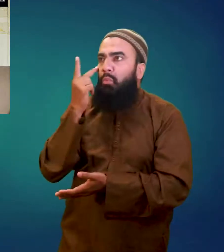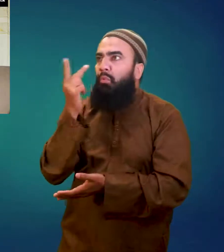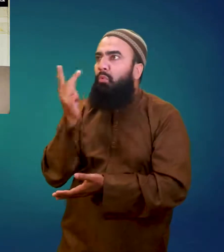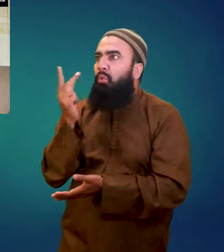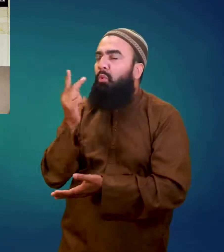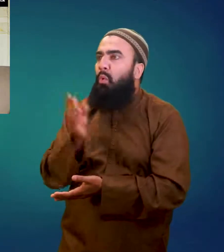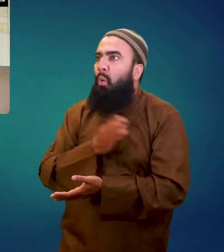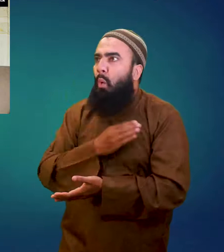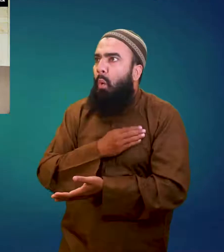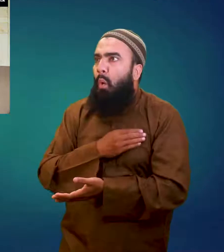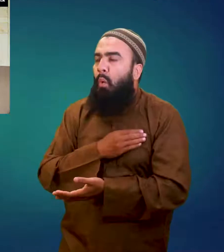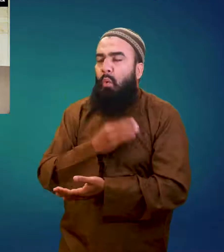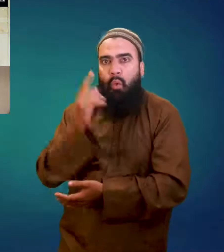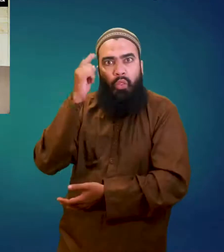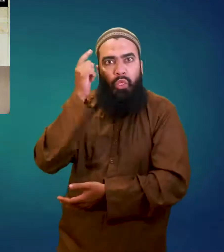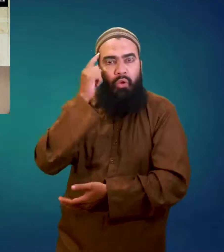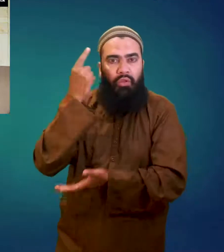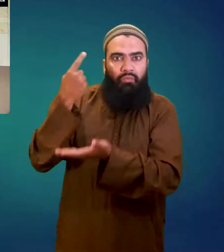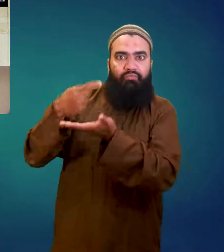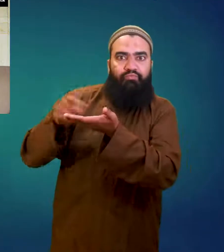اور بڑی نصیحت ہے۔